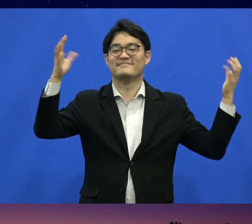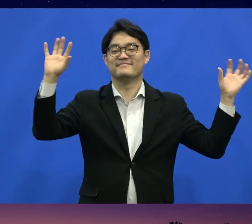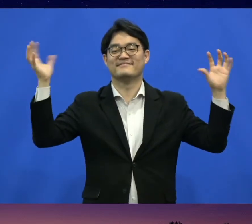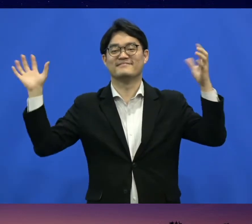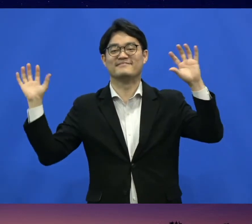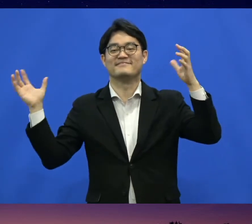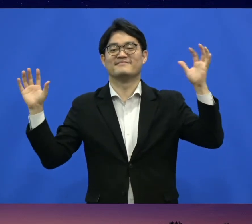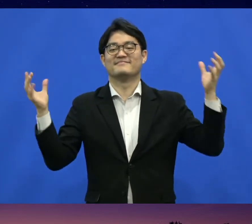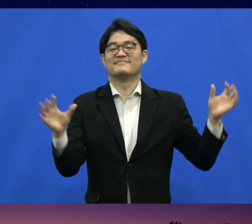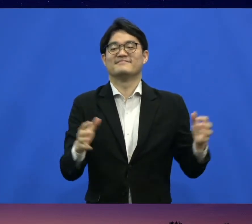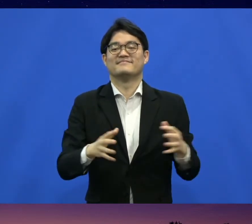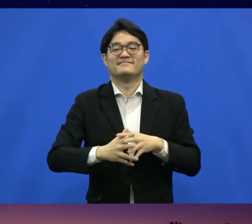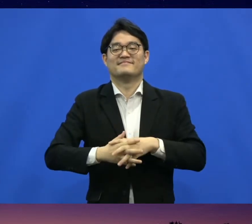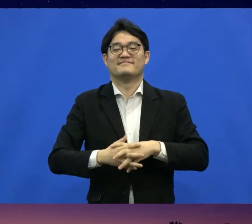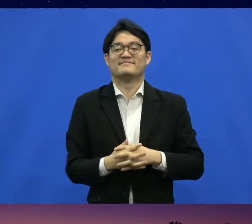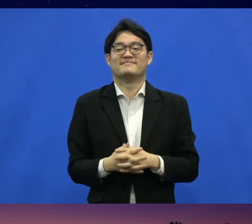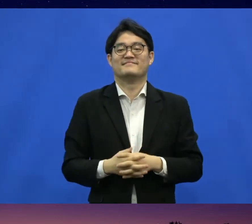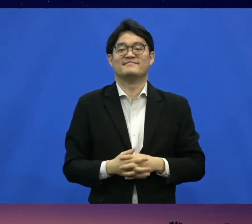참, 네.